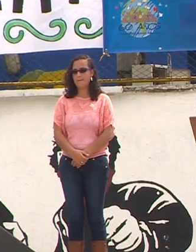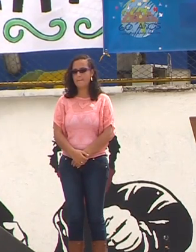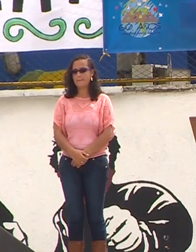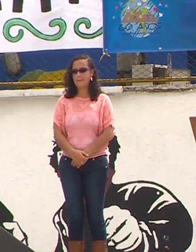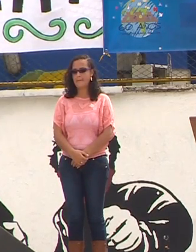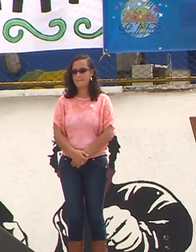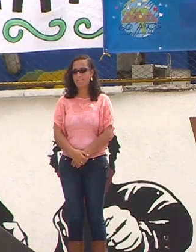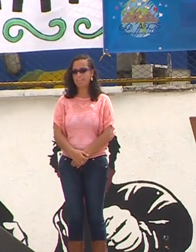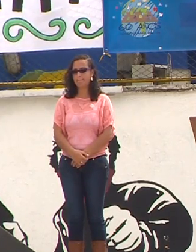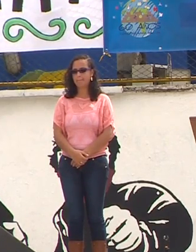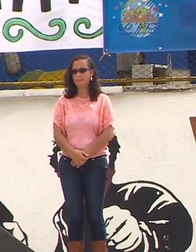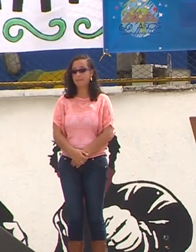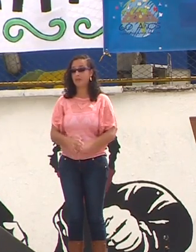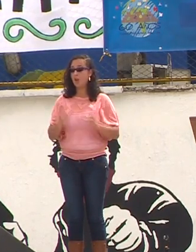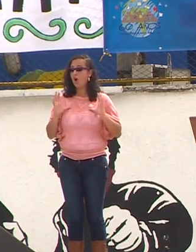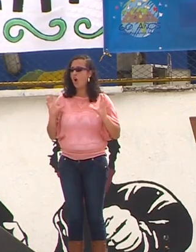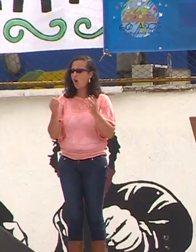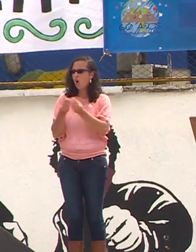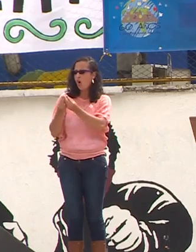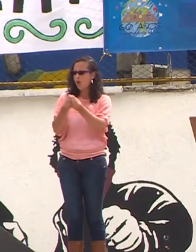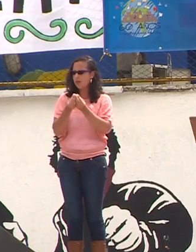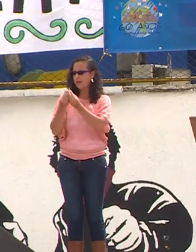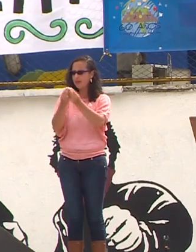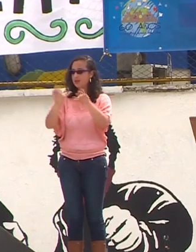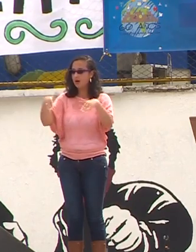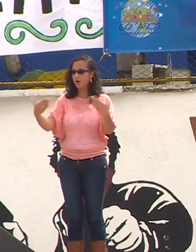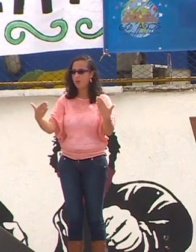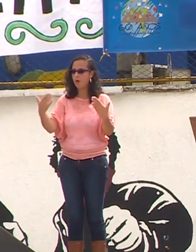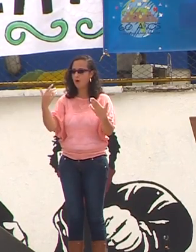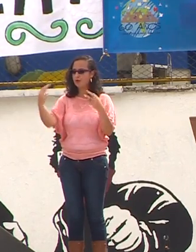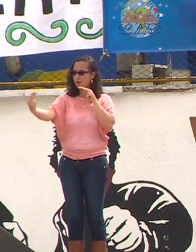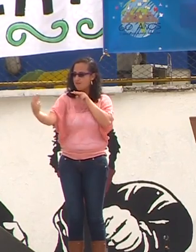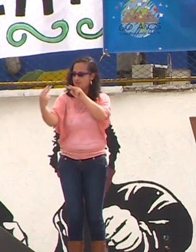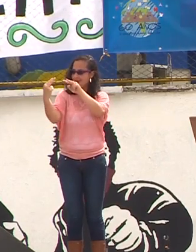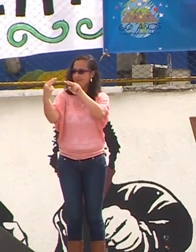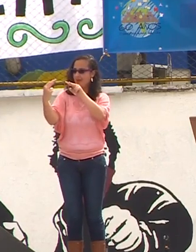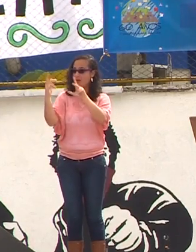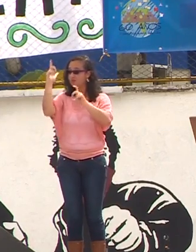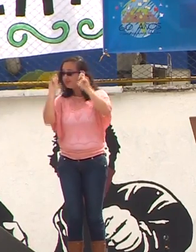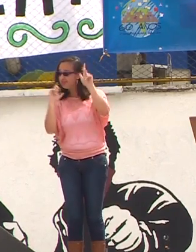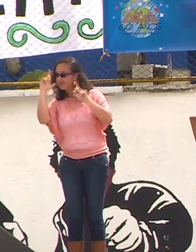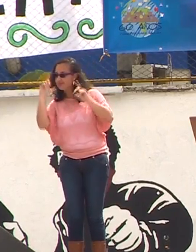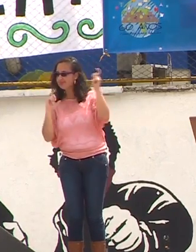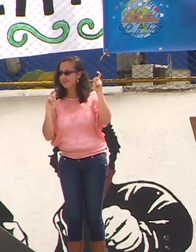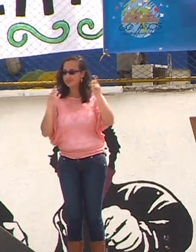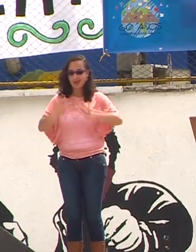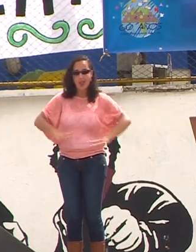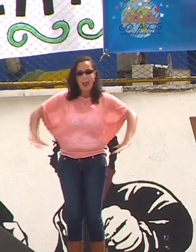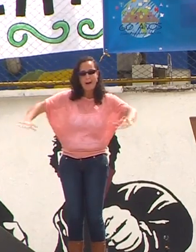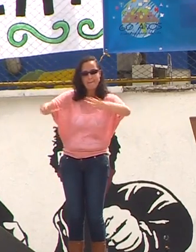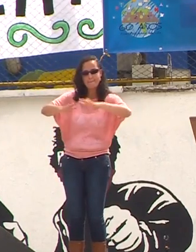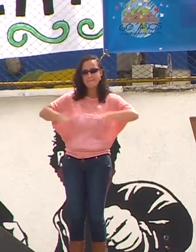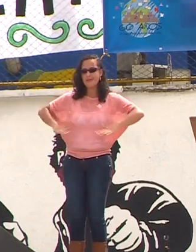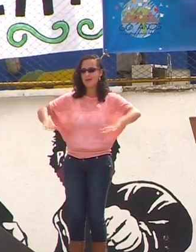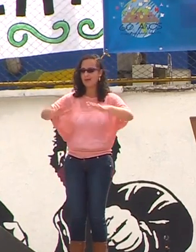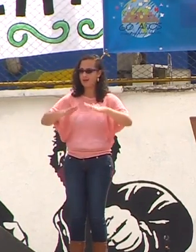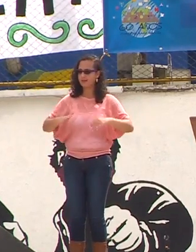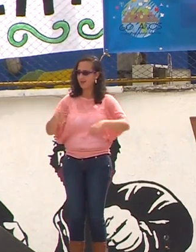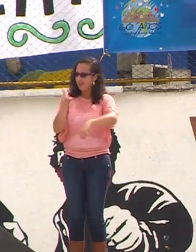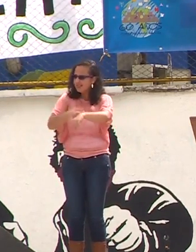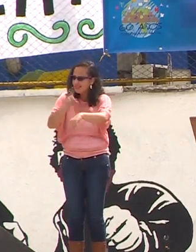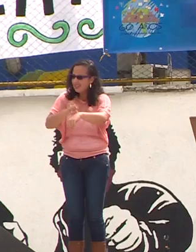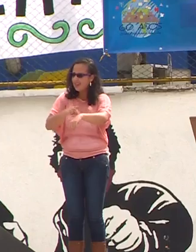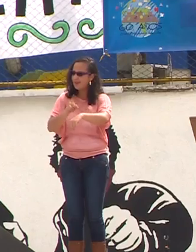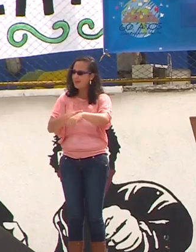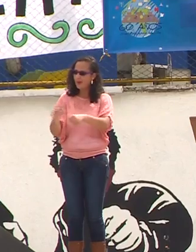mirada, en los gestos, en los espacios, en los tiempos, en los rituales. La